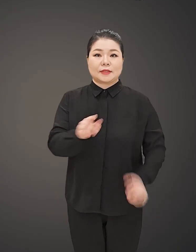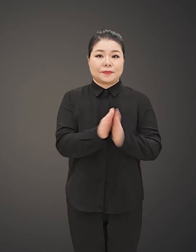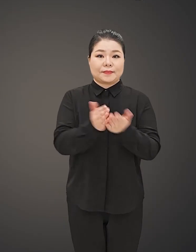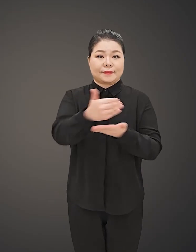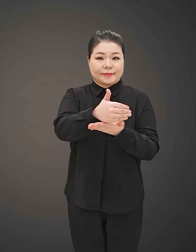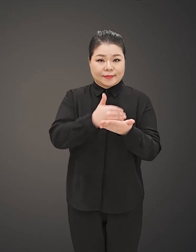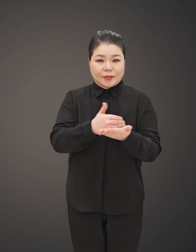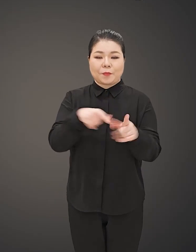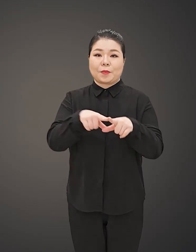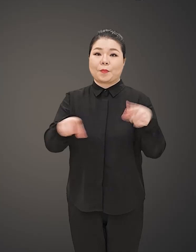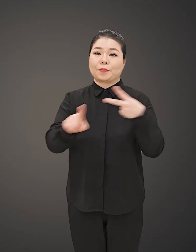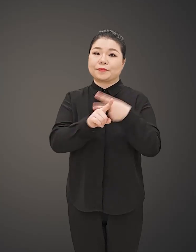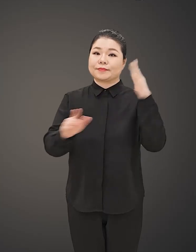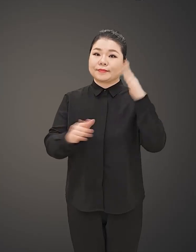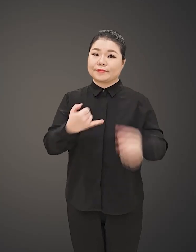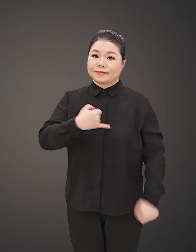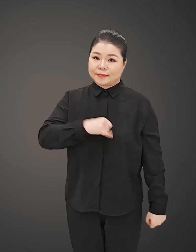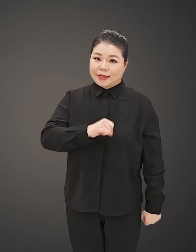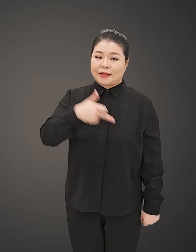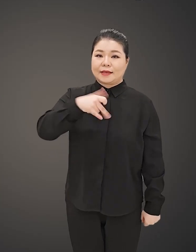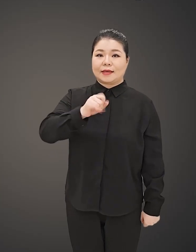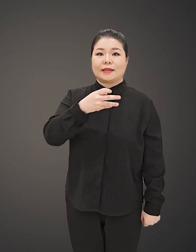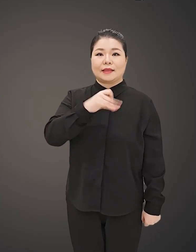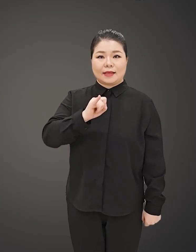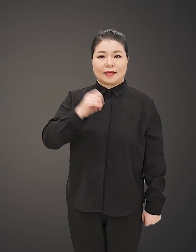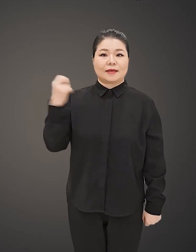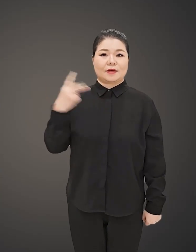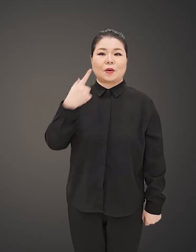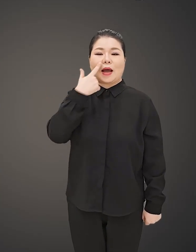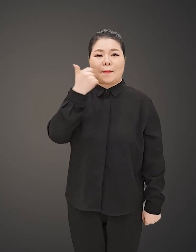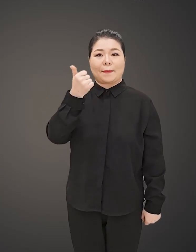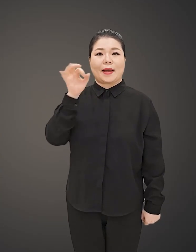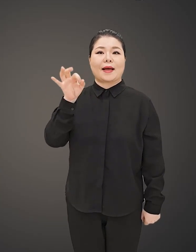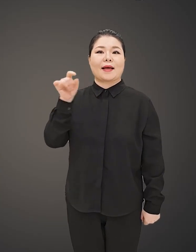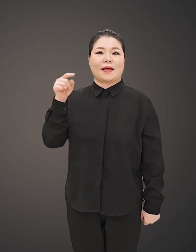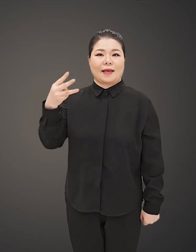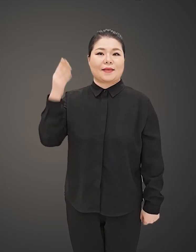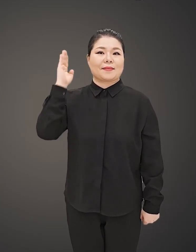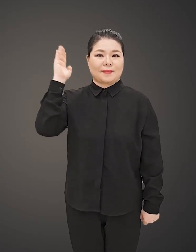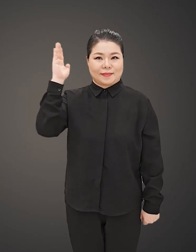이 이야기는 평범한 중학생이던 키티와 아빠 엘의 이야기입니다.